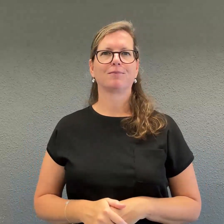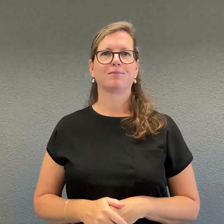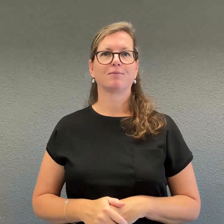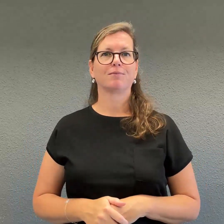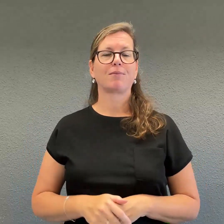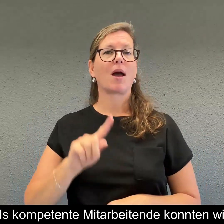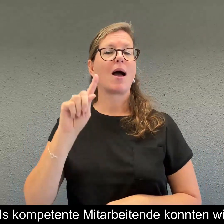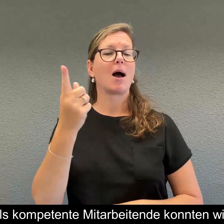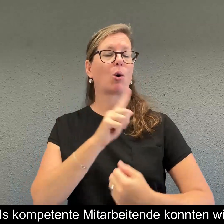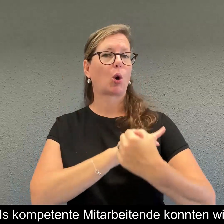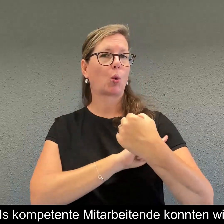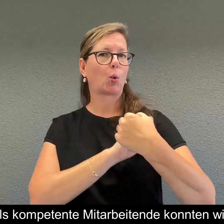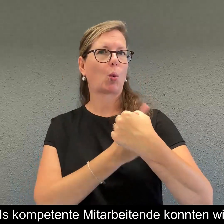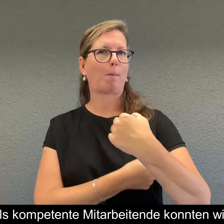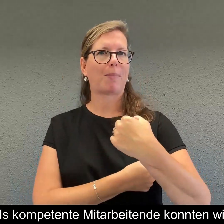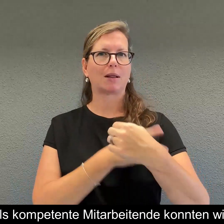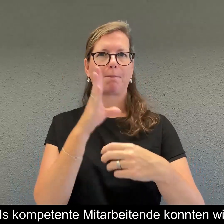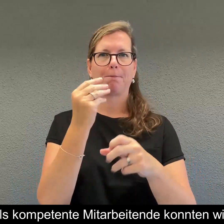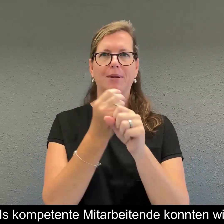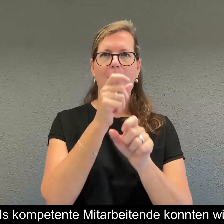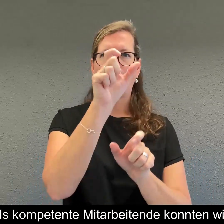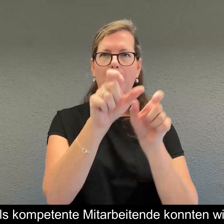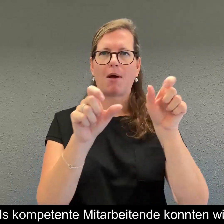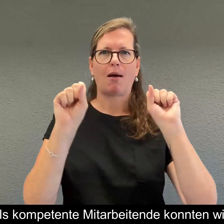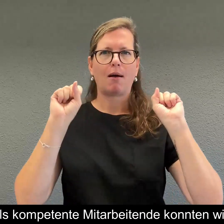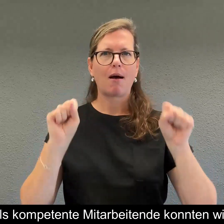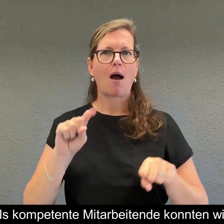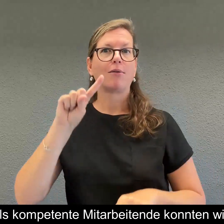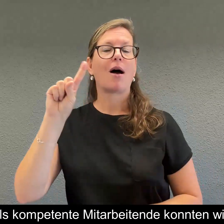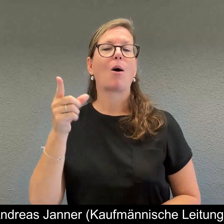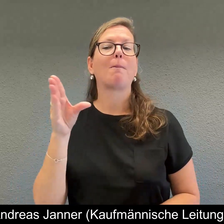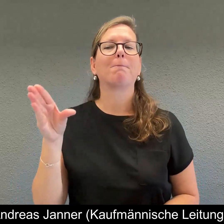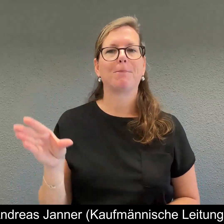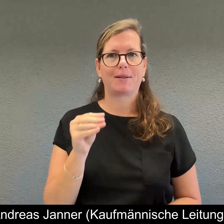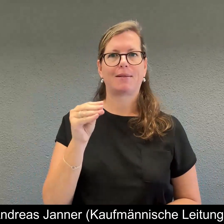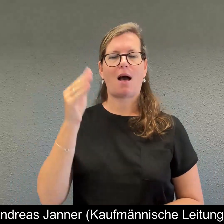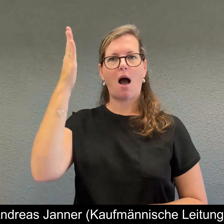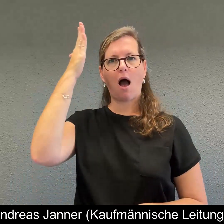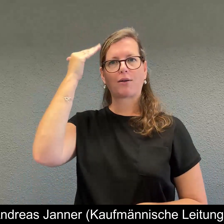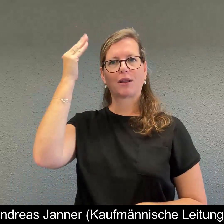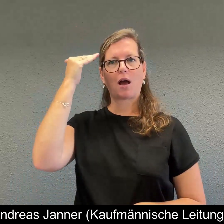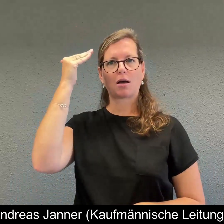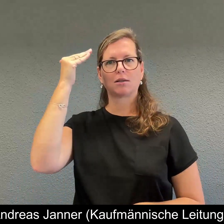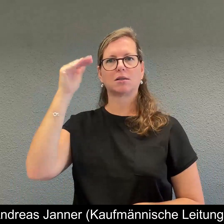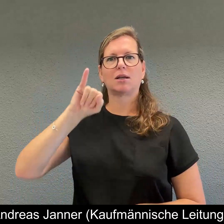Als kompetente Mitarbeitende konnten wir Andreas Janner,